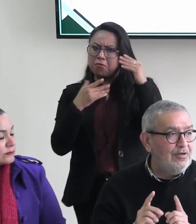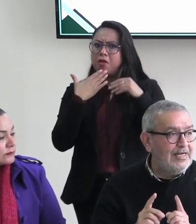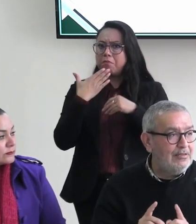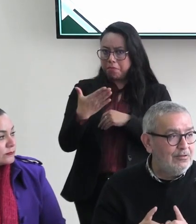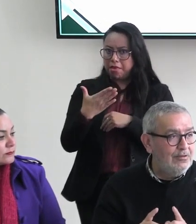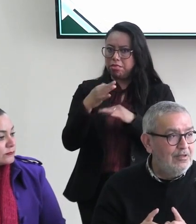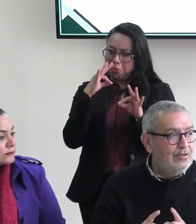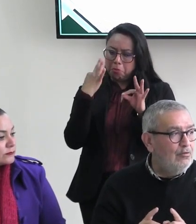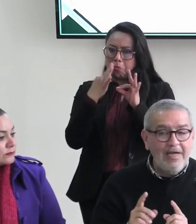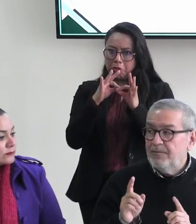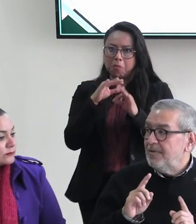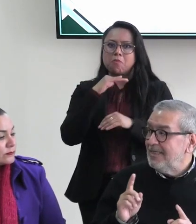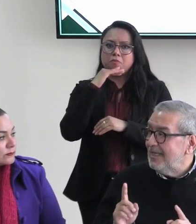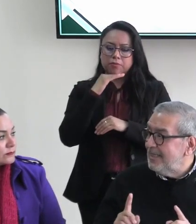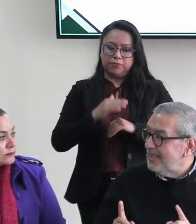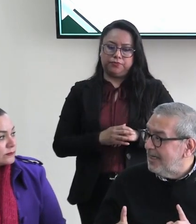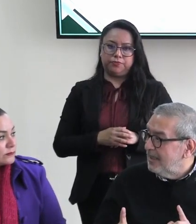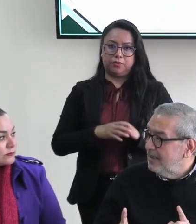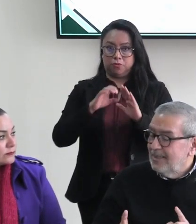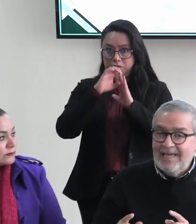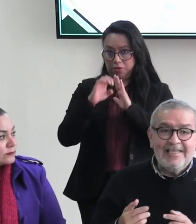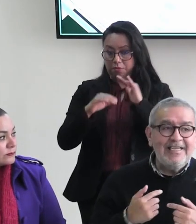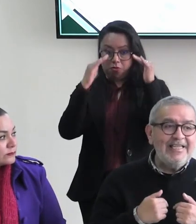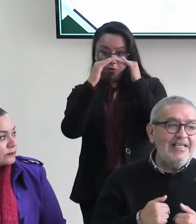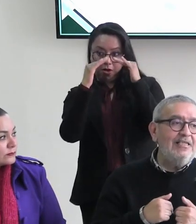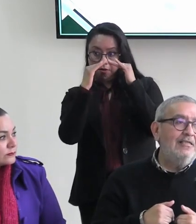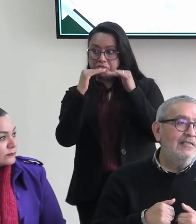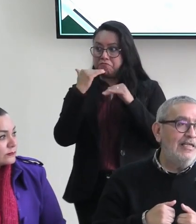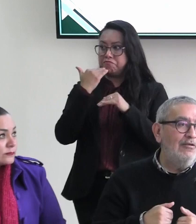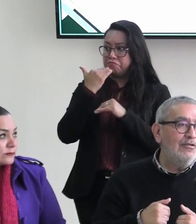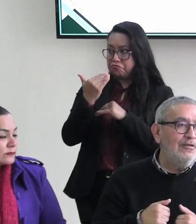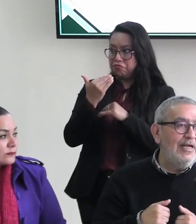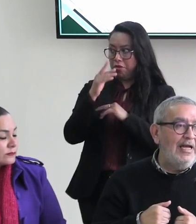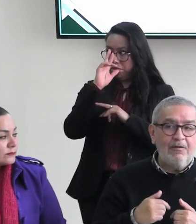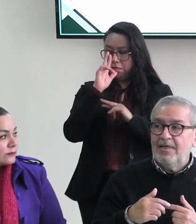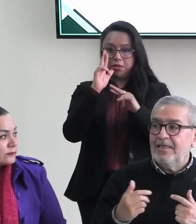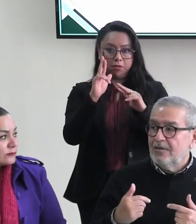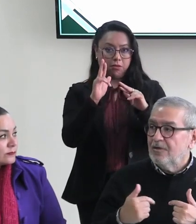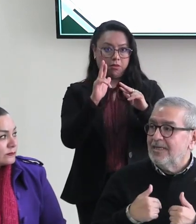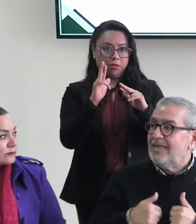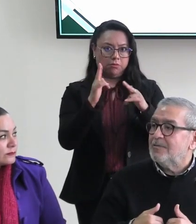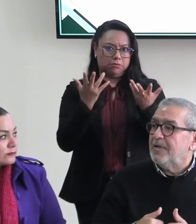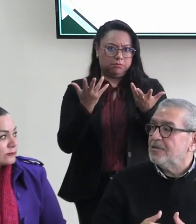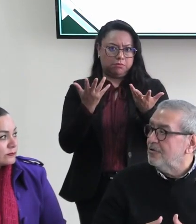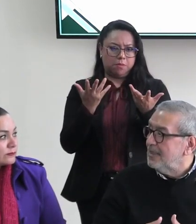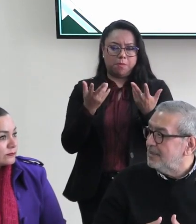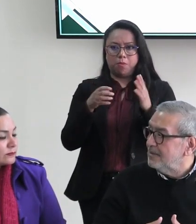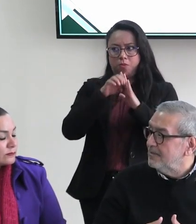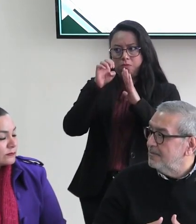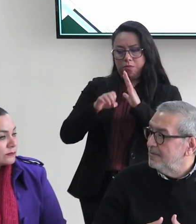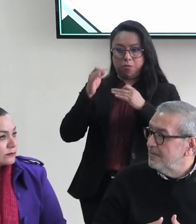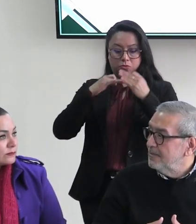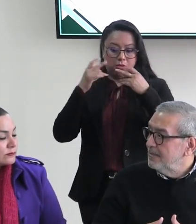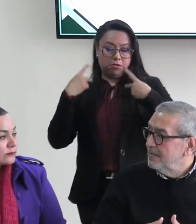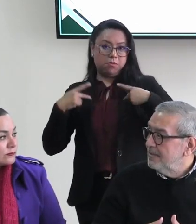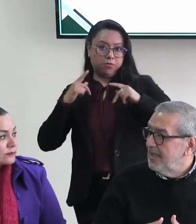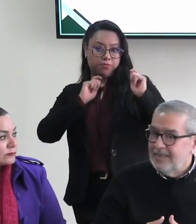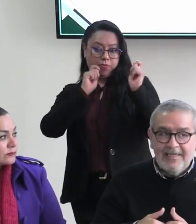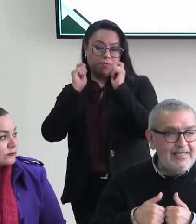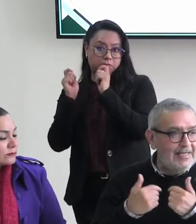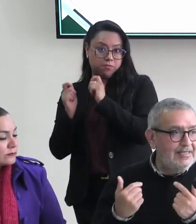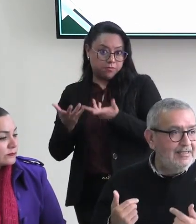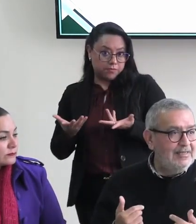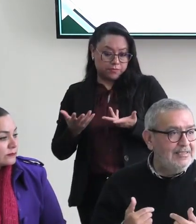término correcto. No hay vivienda digna. La dignidad se le otorga a cualquier cosa las personas.